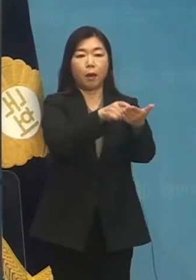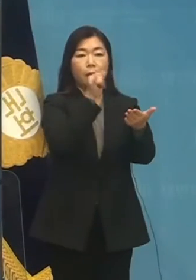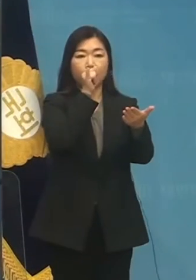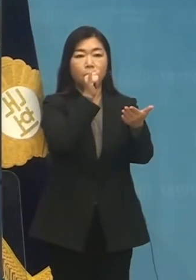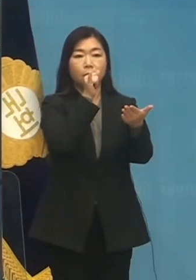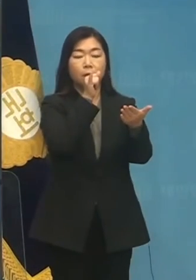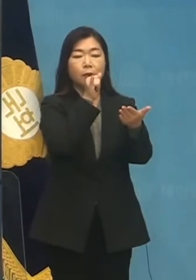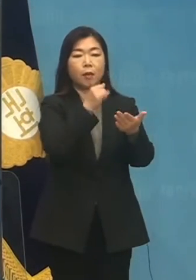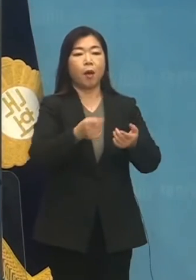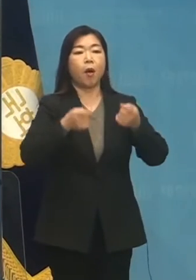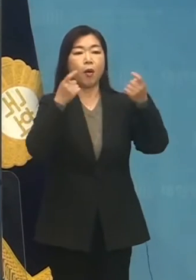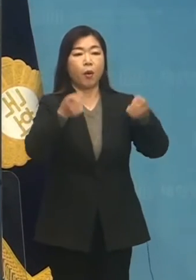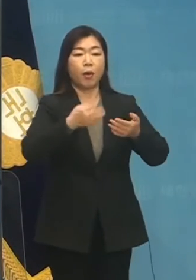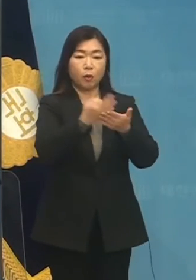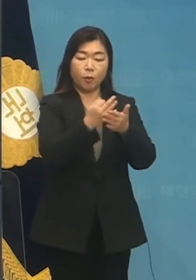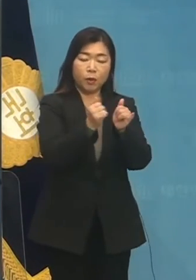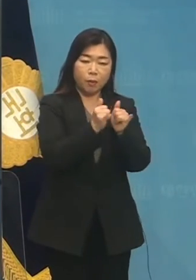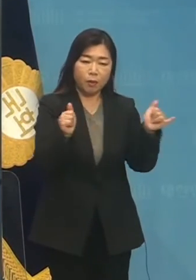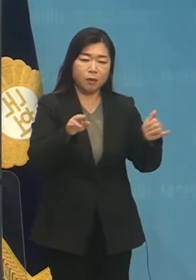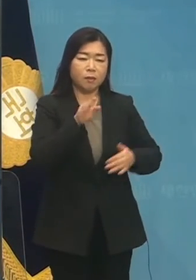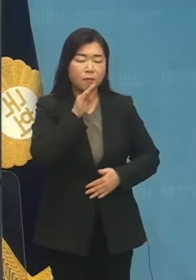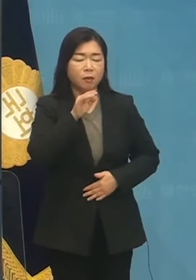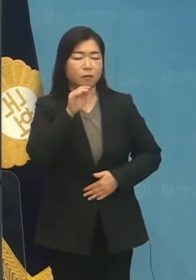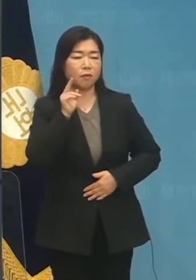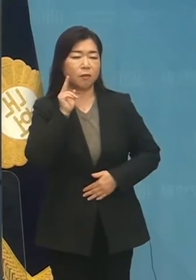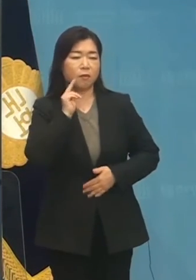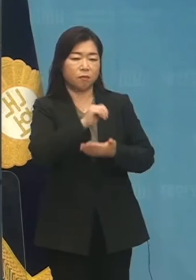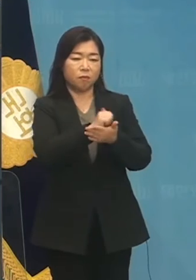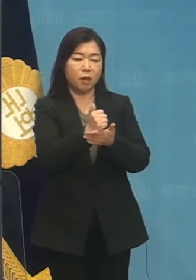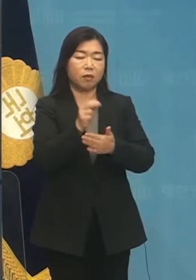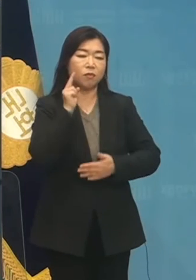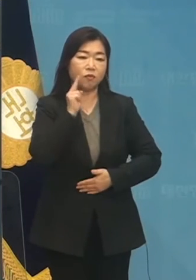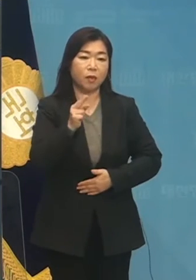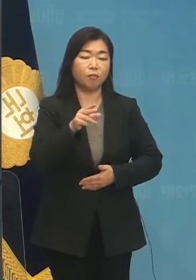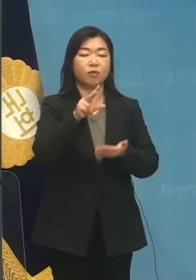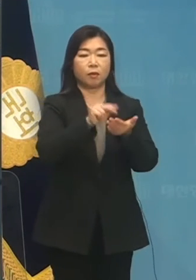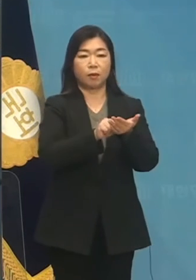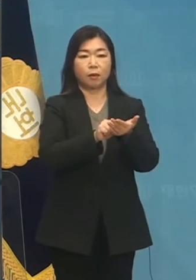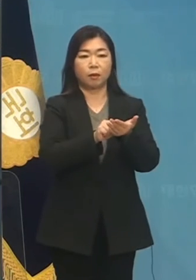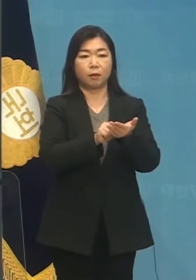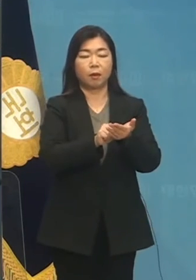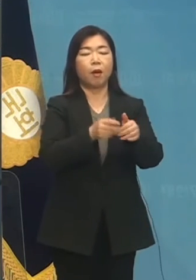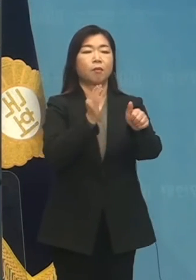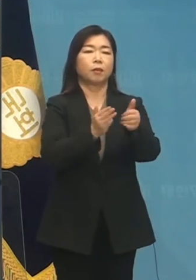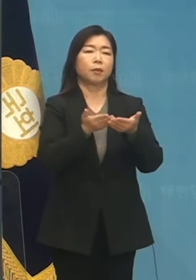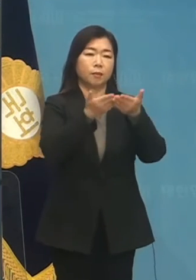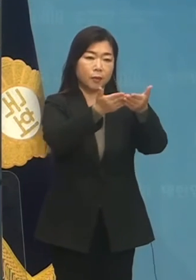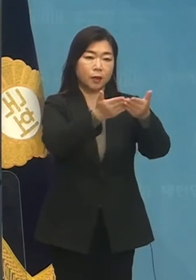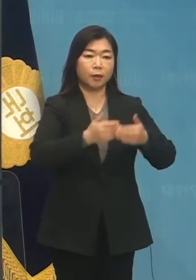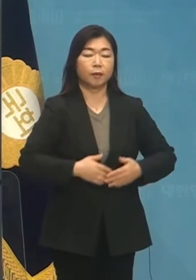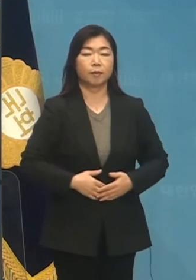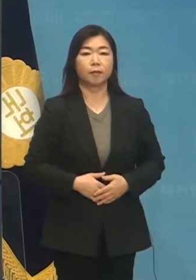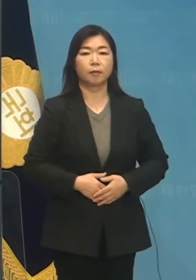여행업종은 지금 사전에 몰린 중대한 위기를 맞고 있습니다. 정부에 요청합니다.